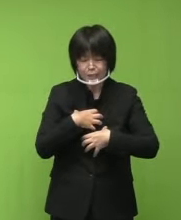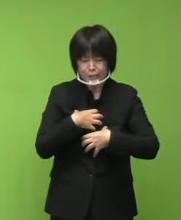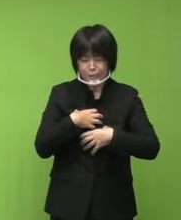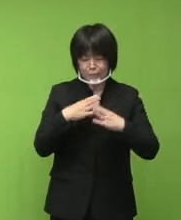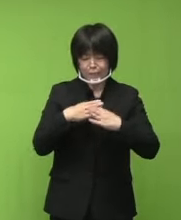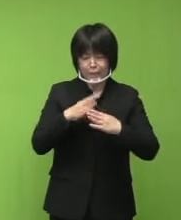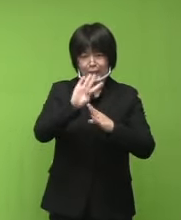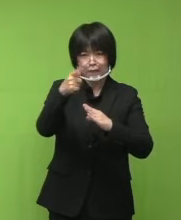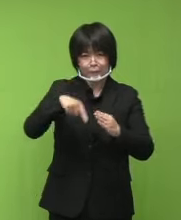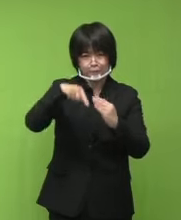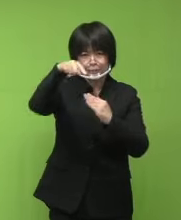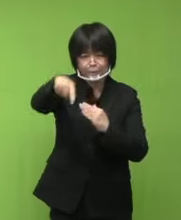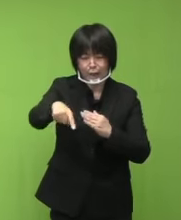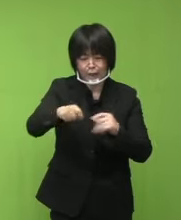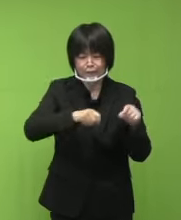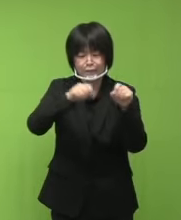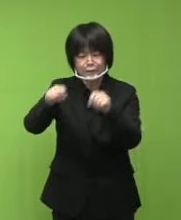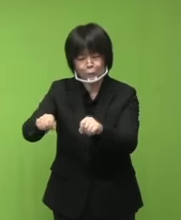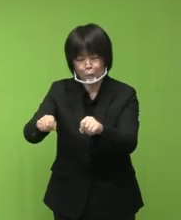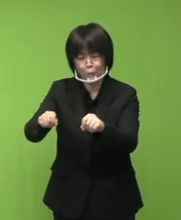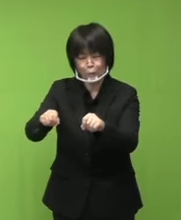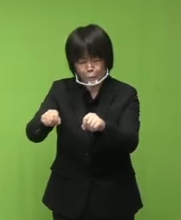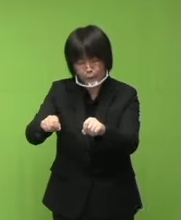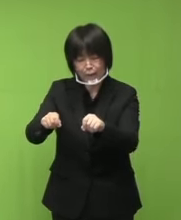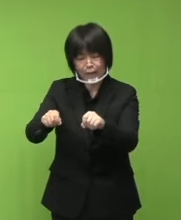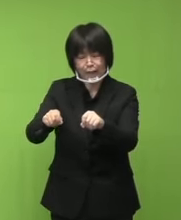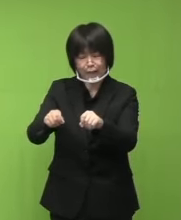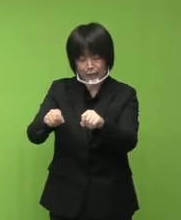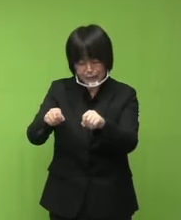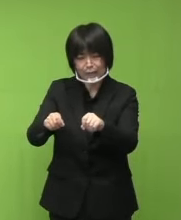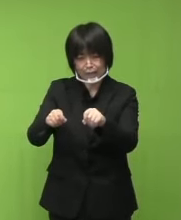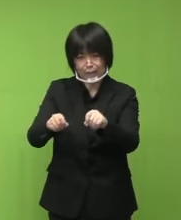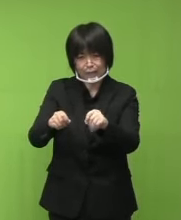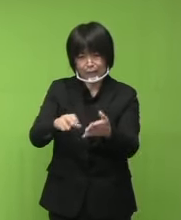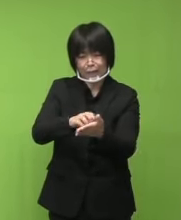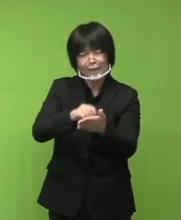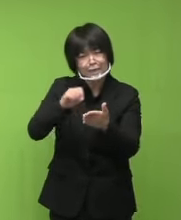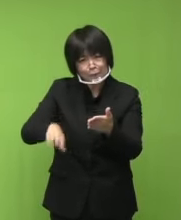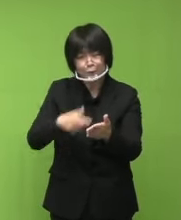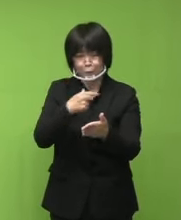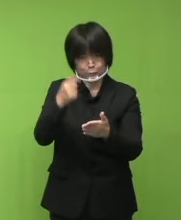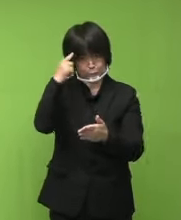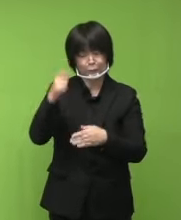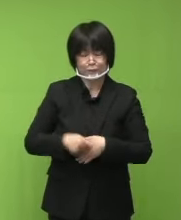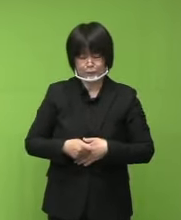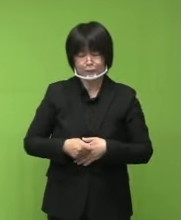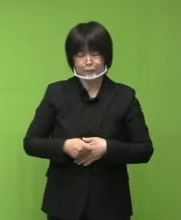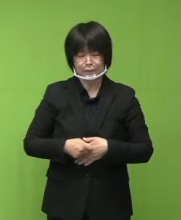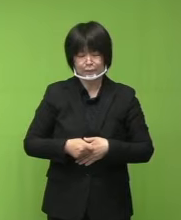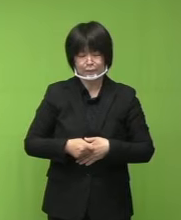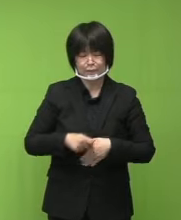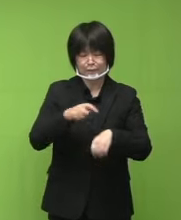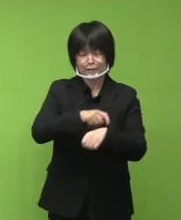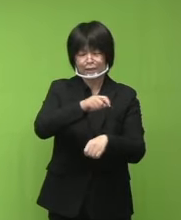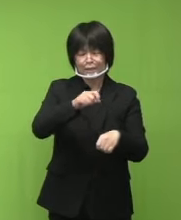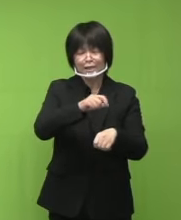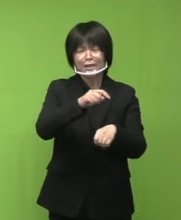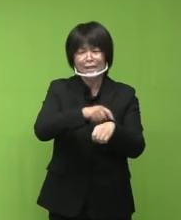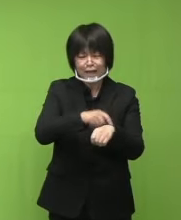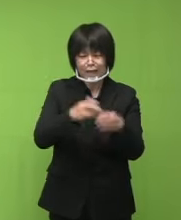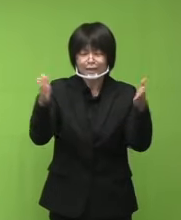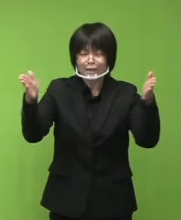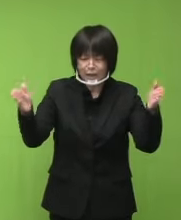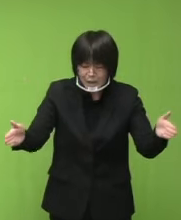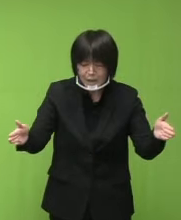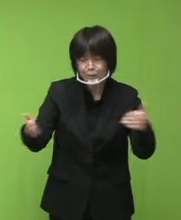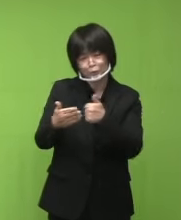については避けていただくようお願いをいたします。県民の皆様、事業者の皆様には長期間にわたりご協力をいただい